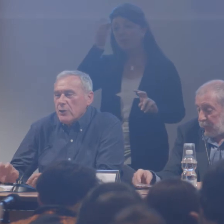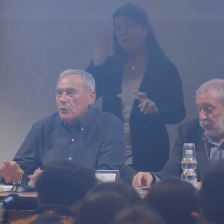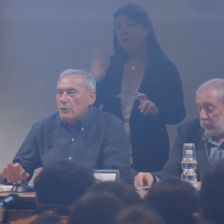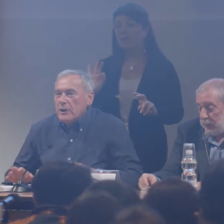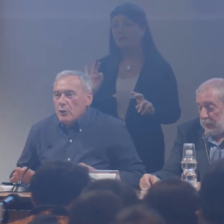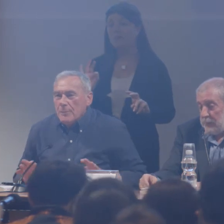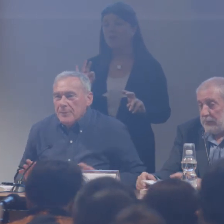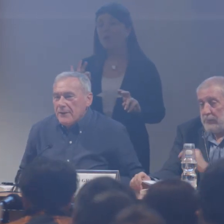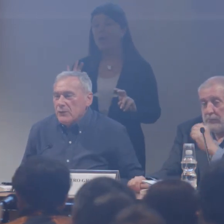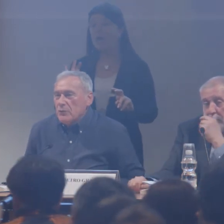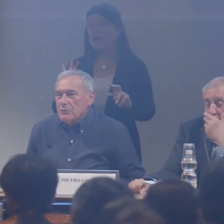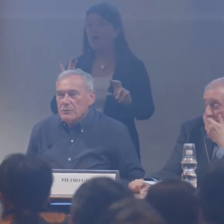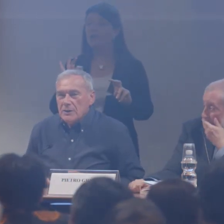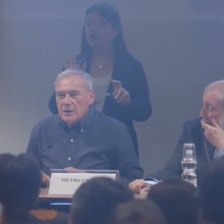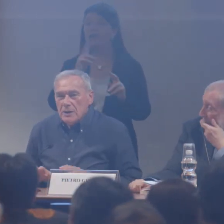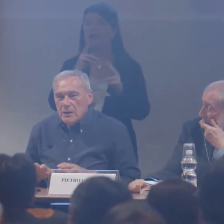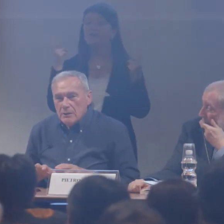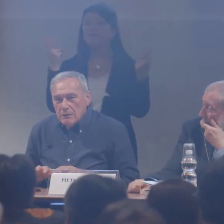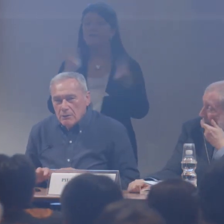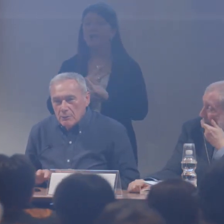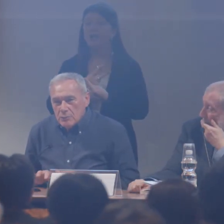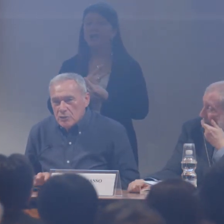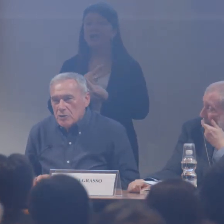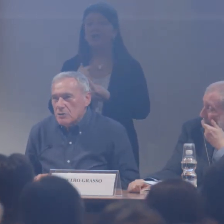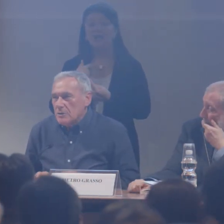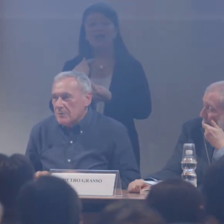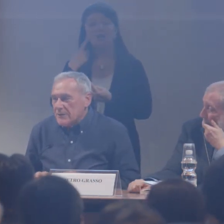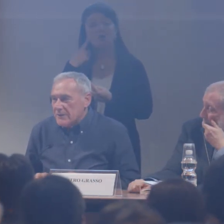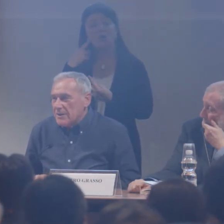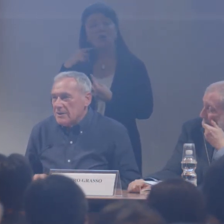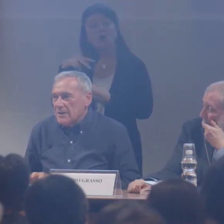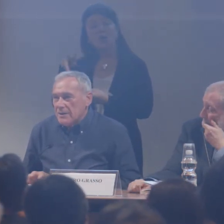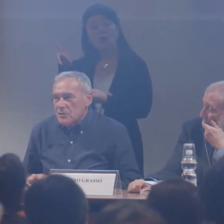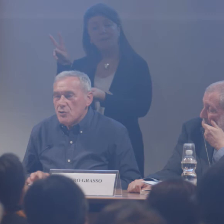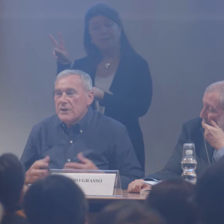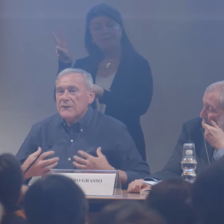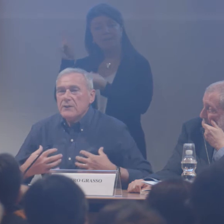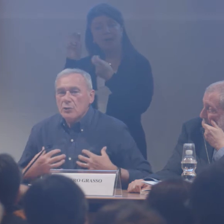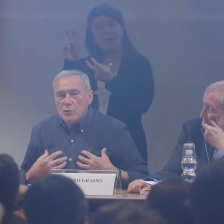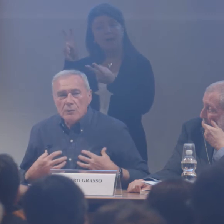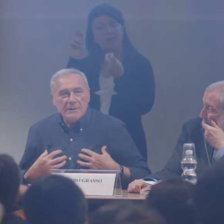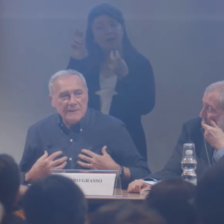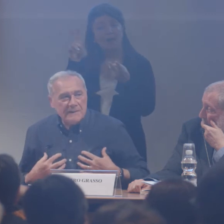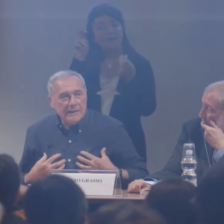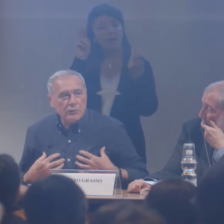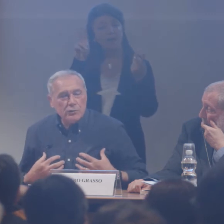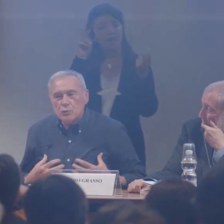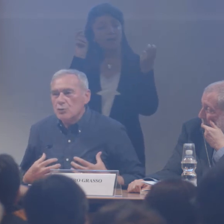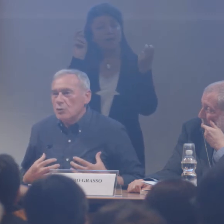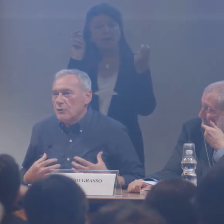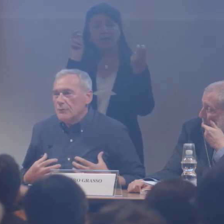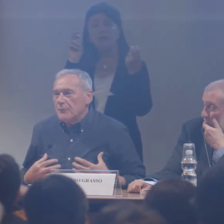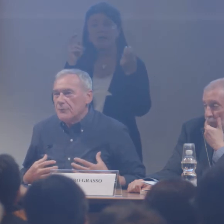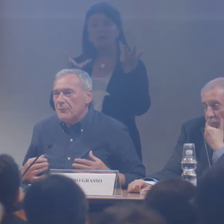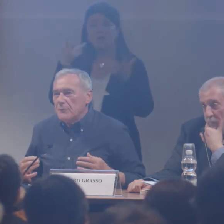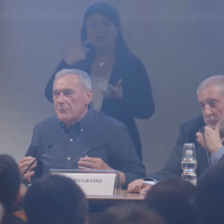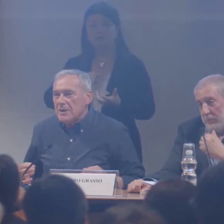senso che io ho appreso dell'omicidio del presidente della regione, essendo io il magistrato di